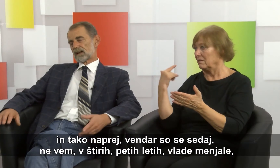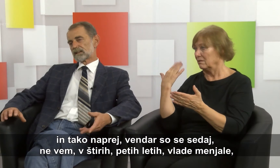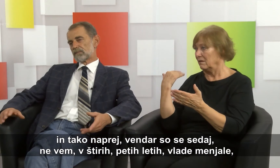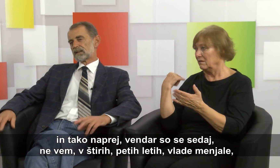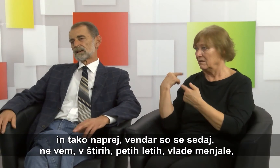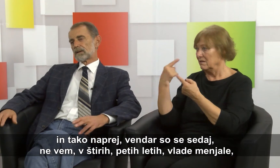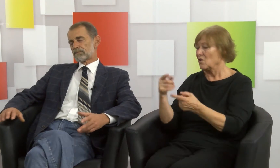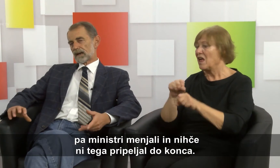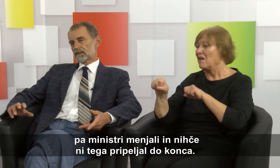vlade menjale, pa